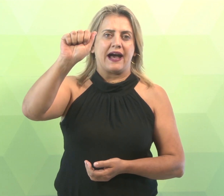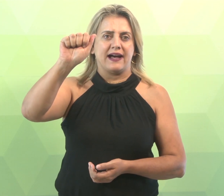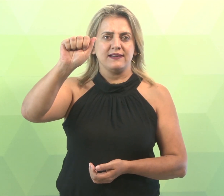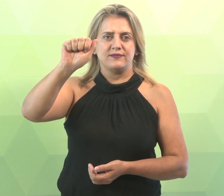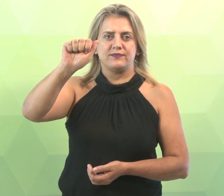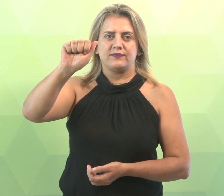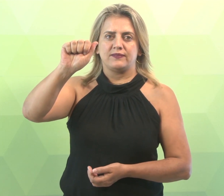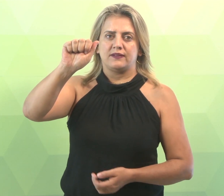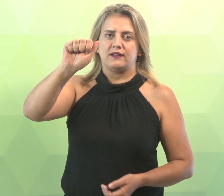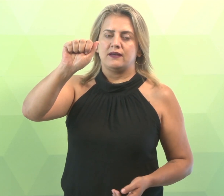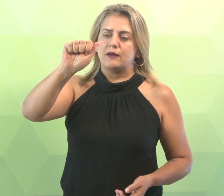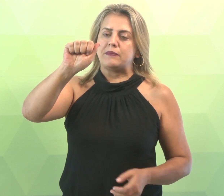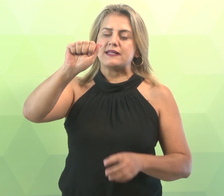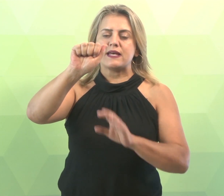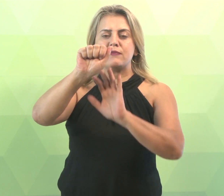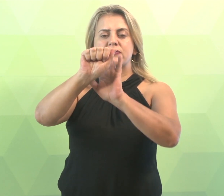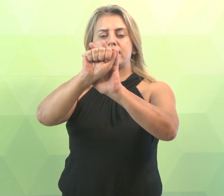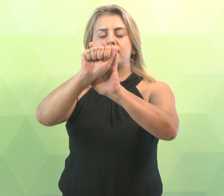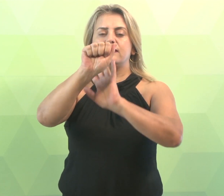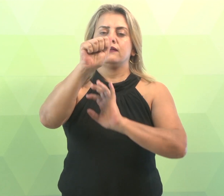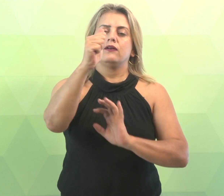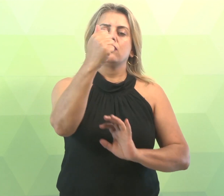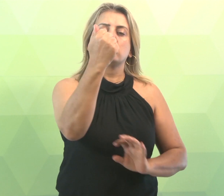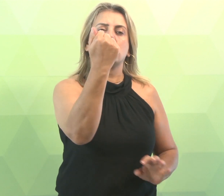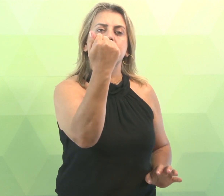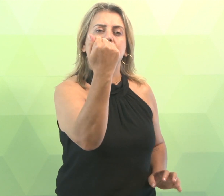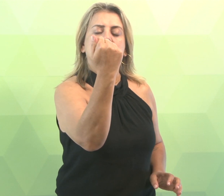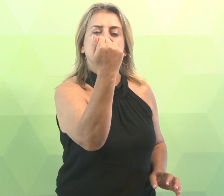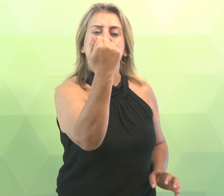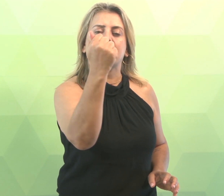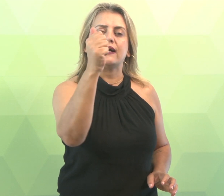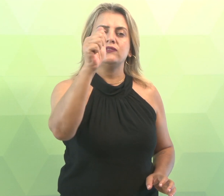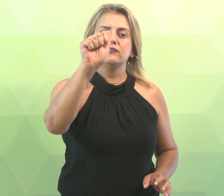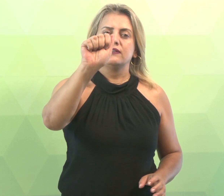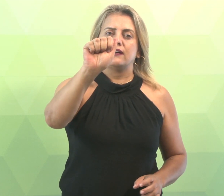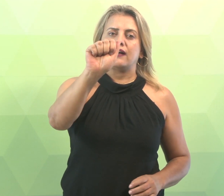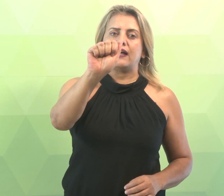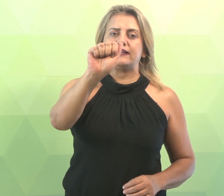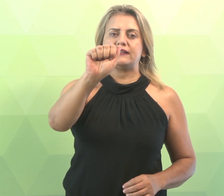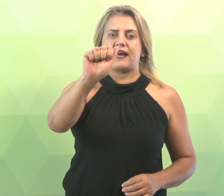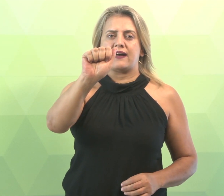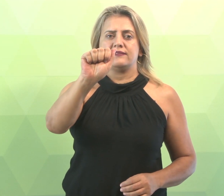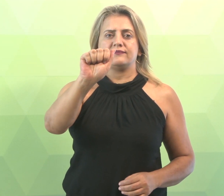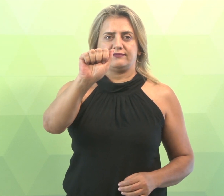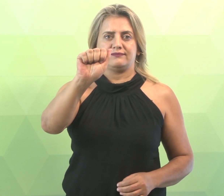A. Percebam como que é configurado a letra A.